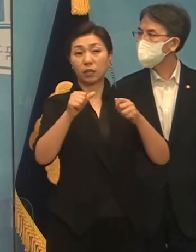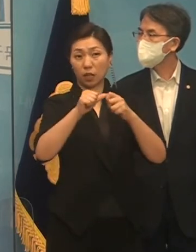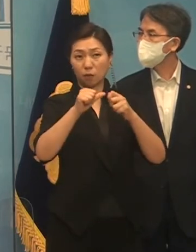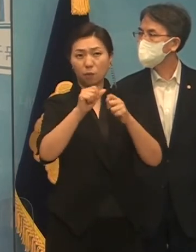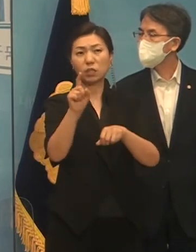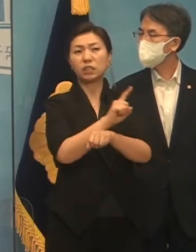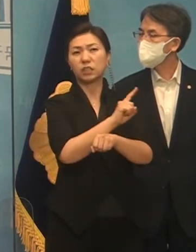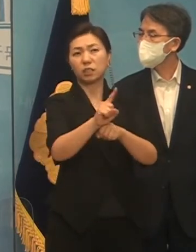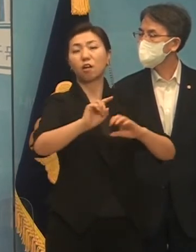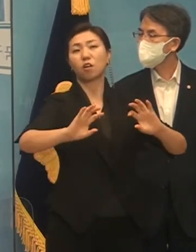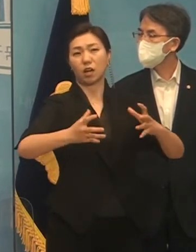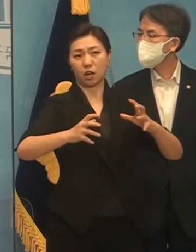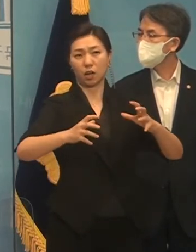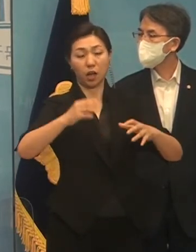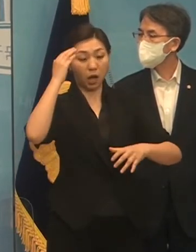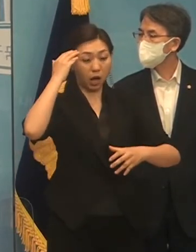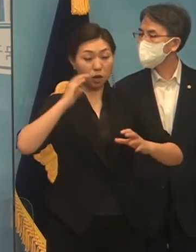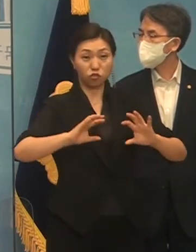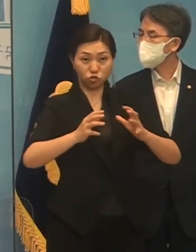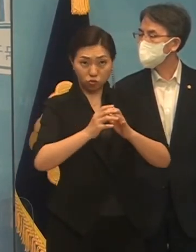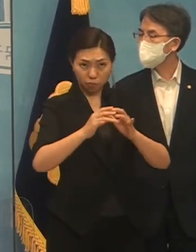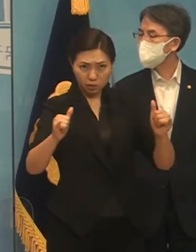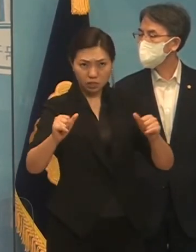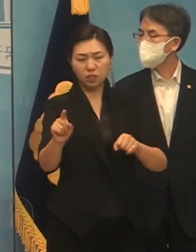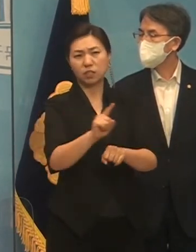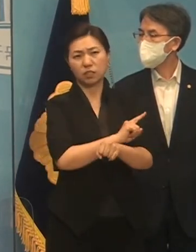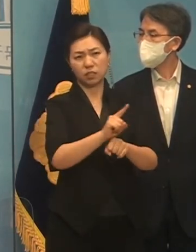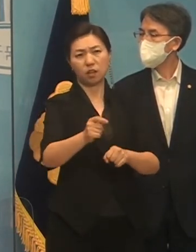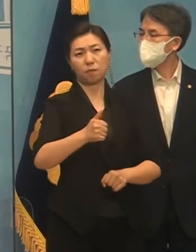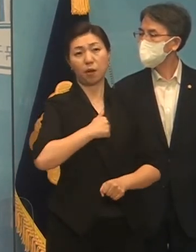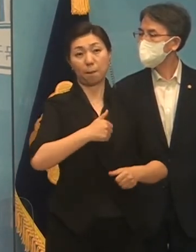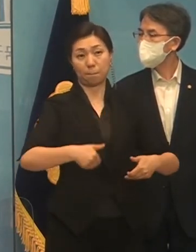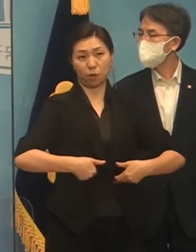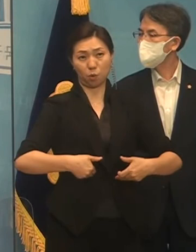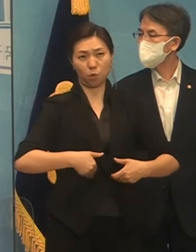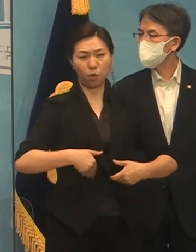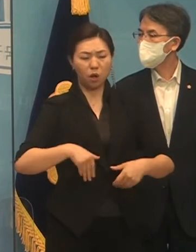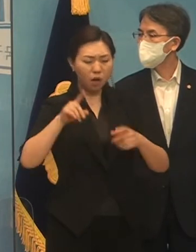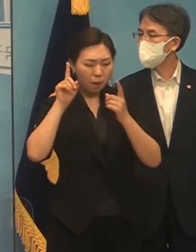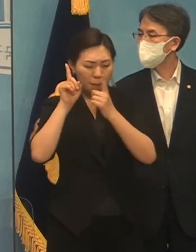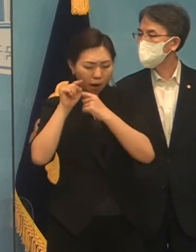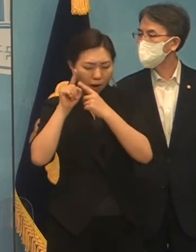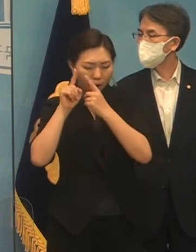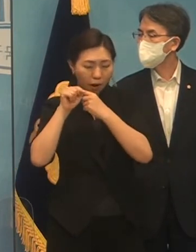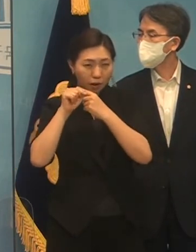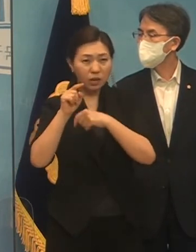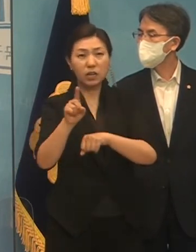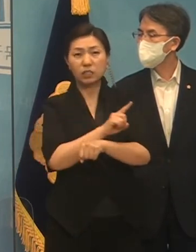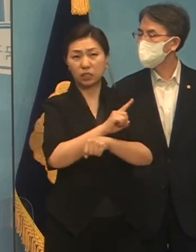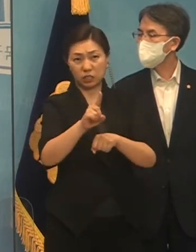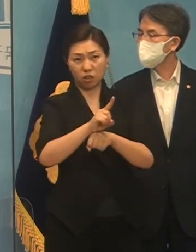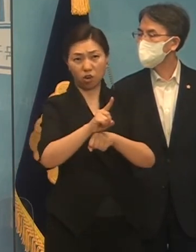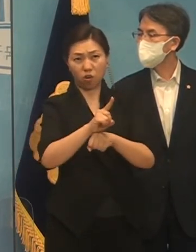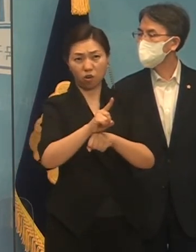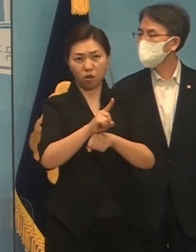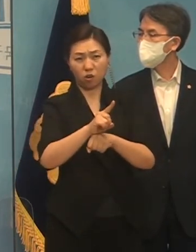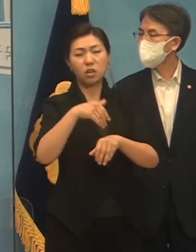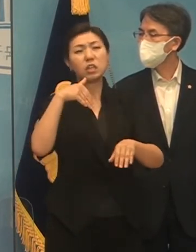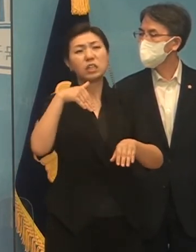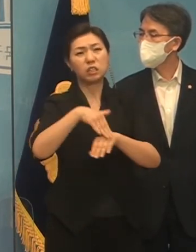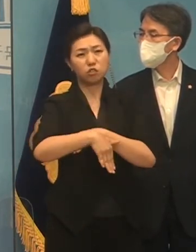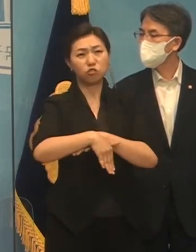대한민국 국민은 모두 디지털 정체성을 가져야 합니다. 매일매일의 삶이 디지털 공간 안에서